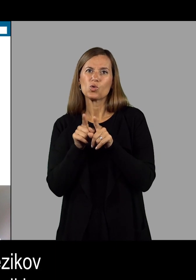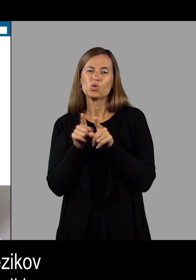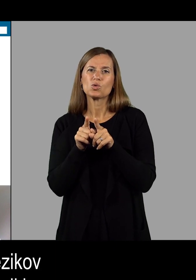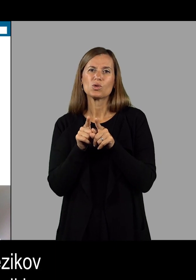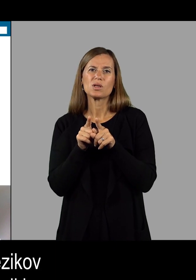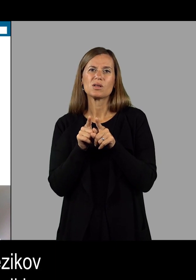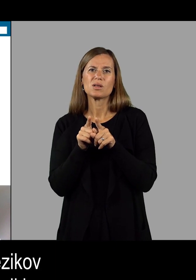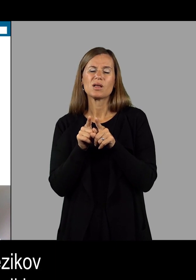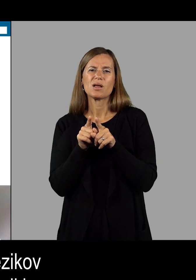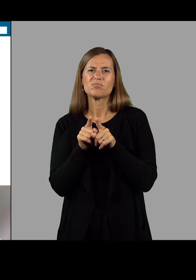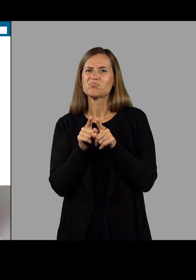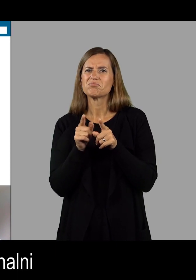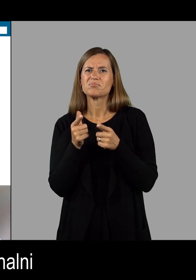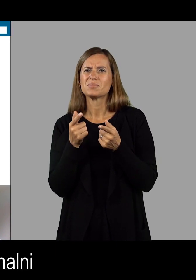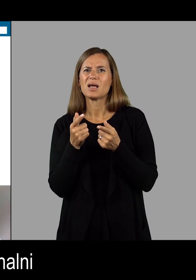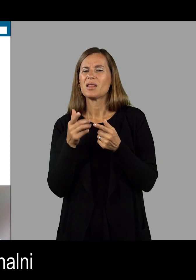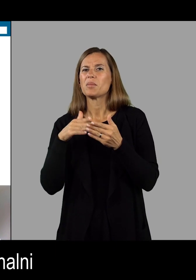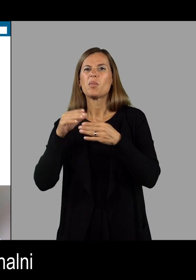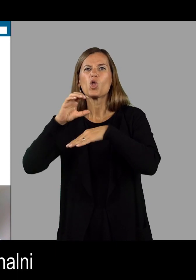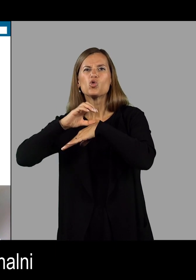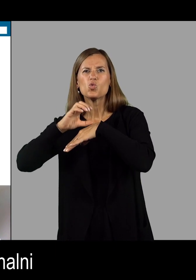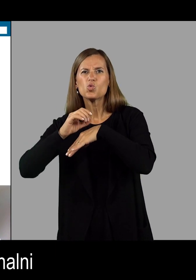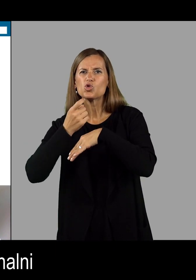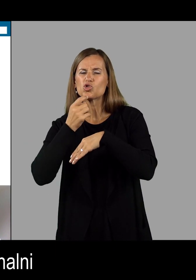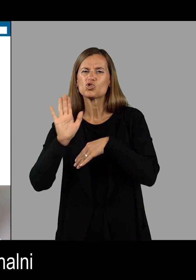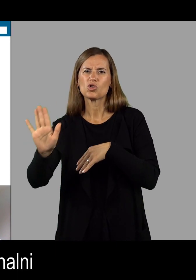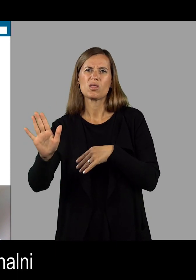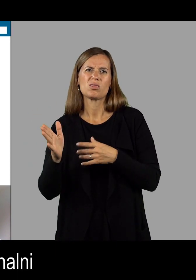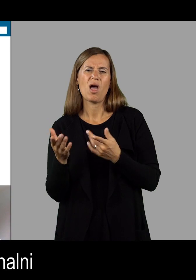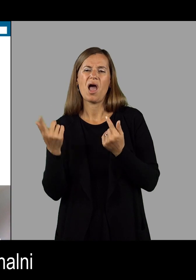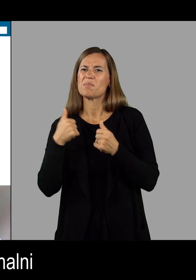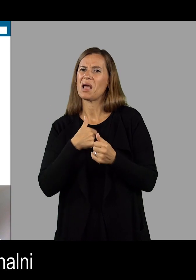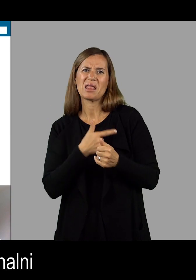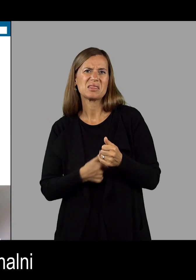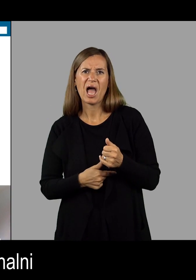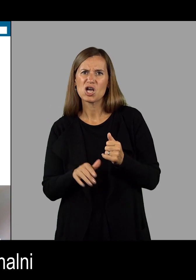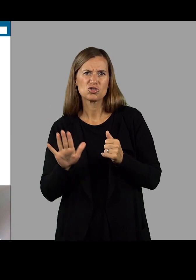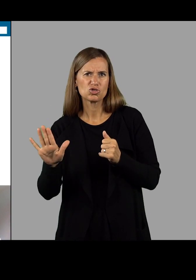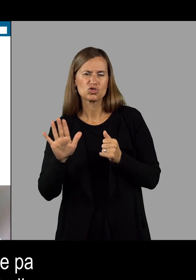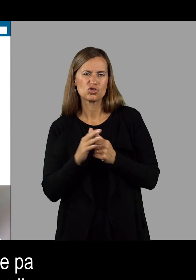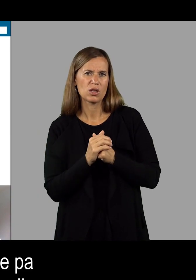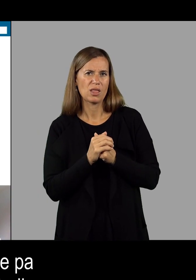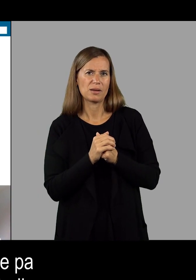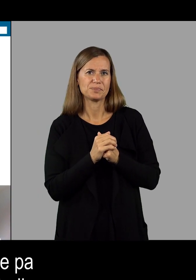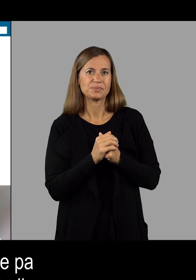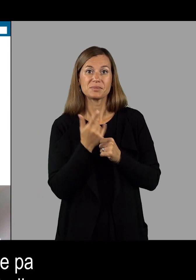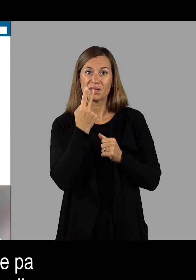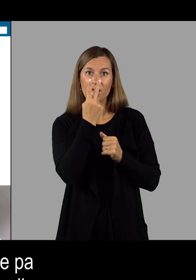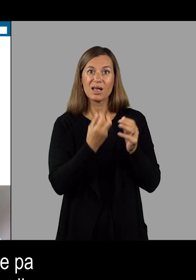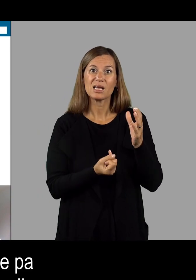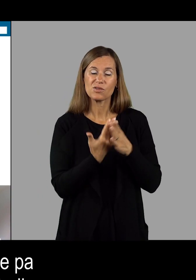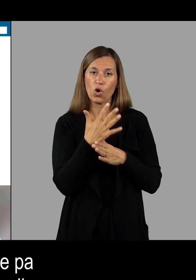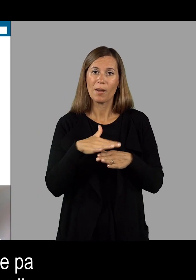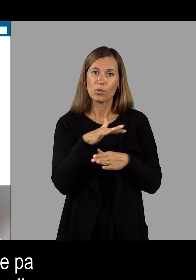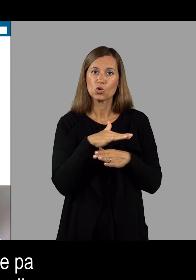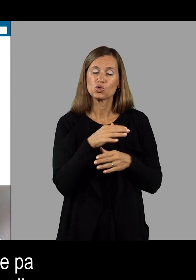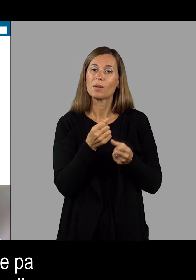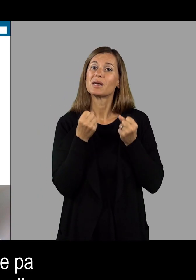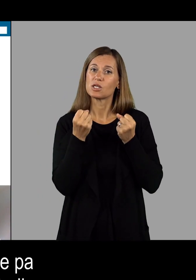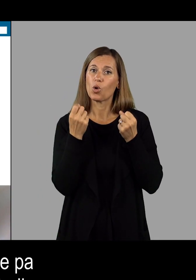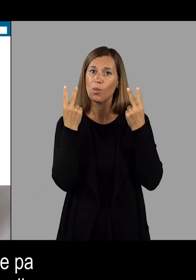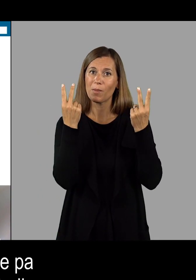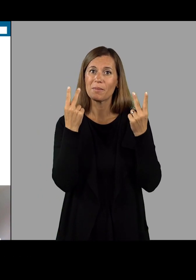recimo aglutinativni jeziki, kamor sodi turščina, ali tonalni jeziki, kamor sodi kitajščina. Z vidika razvoja področja je pa seveda